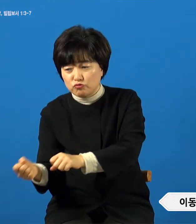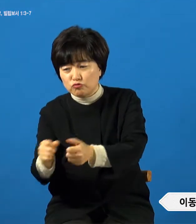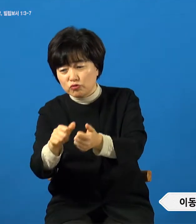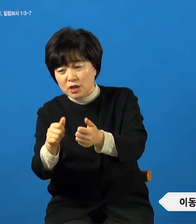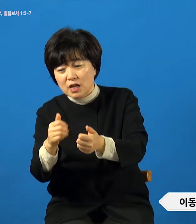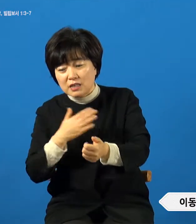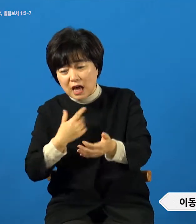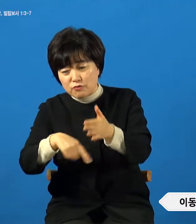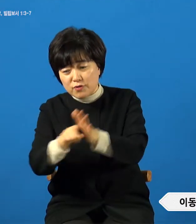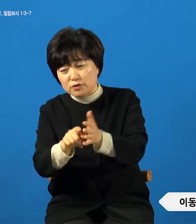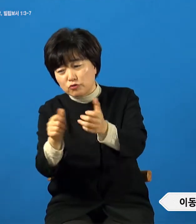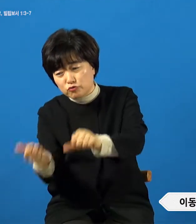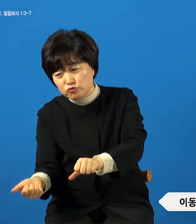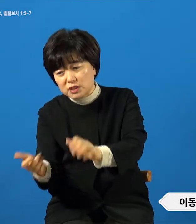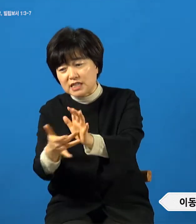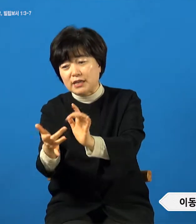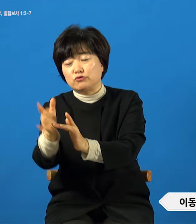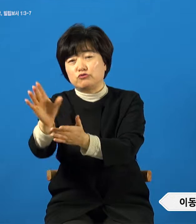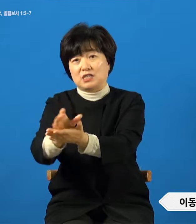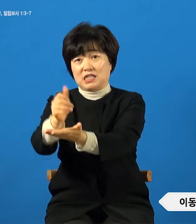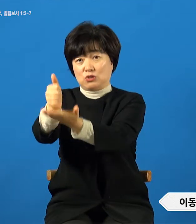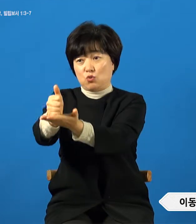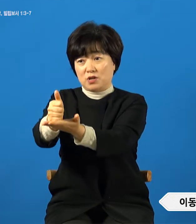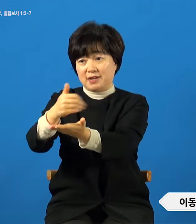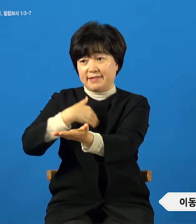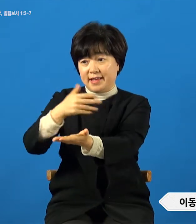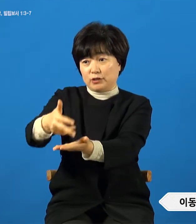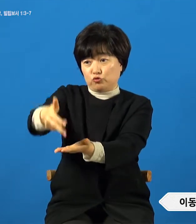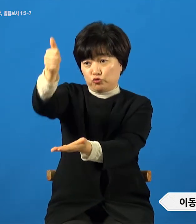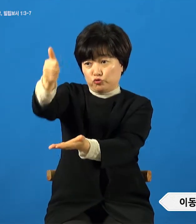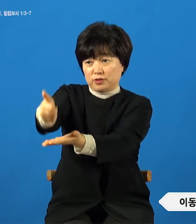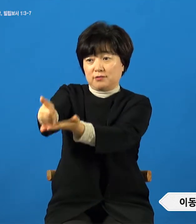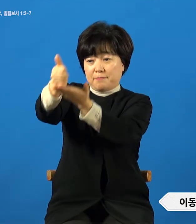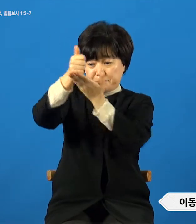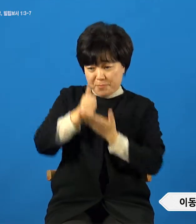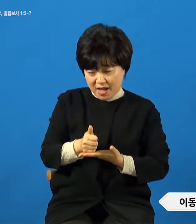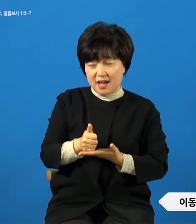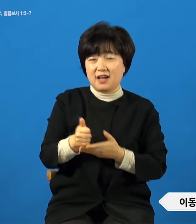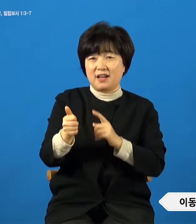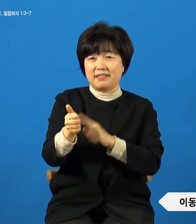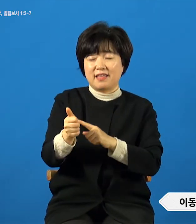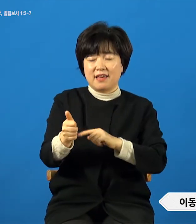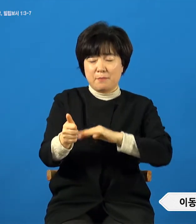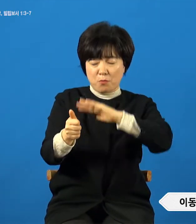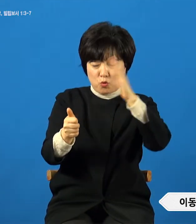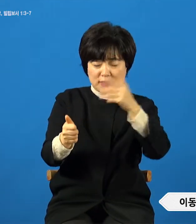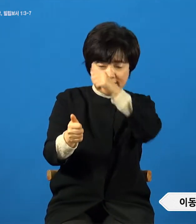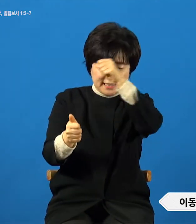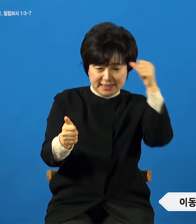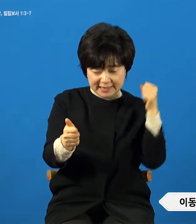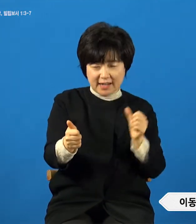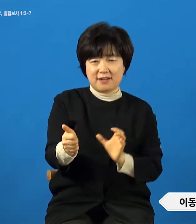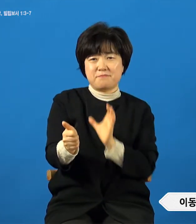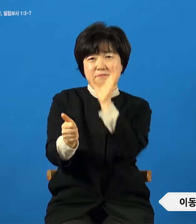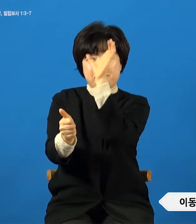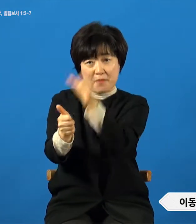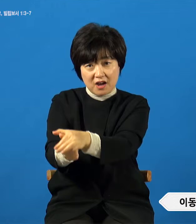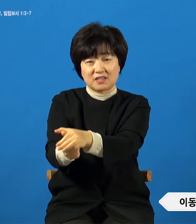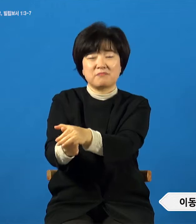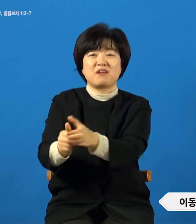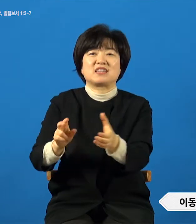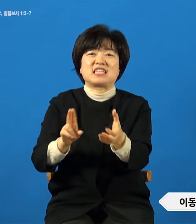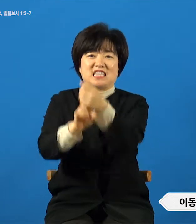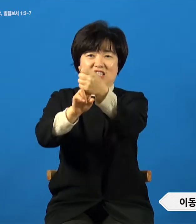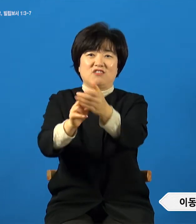그리스도, 그분을 나 인생의 주인으로 받아들이고 그분 앞에 내 인생을 드리기 시작하면 기적이 일어날 것입니다.